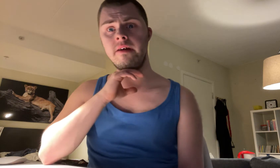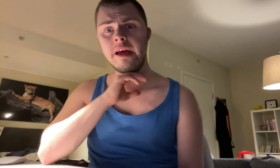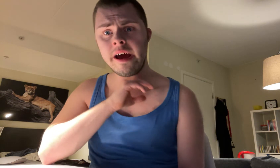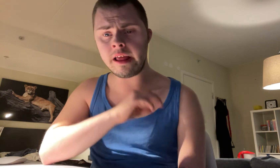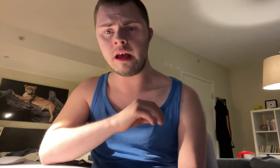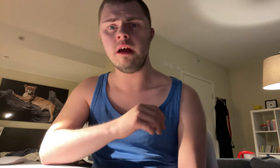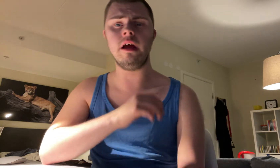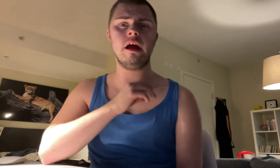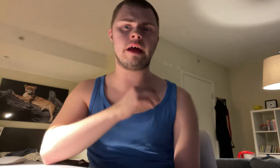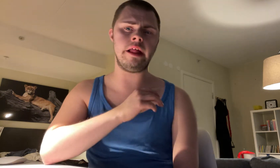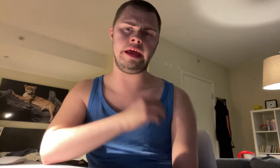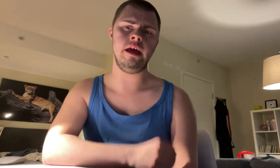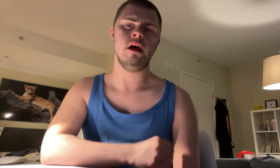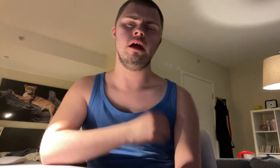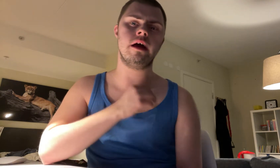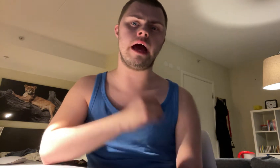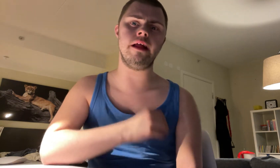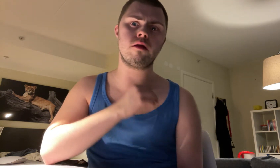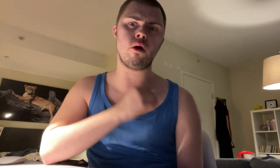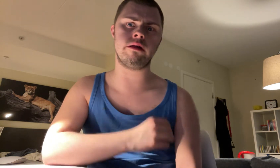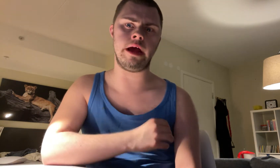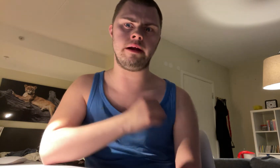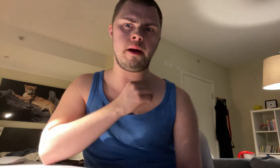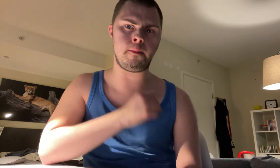Fler kan ni så snälla be